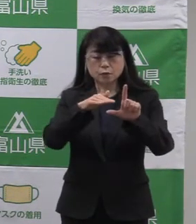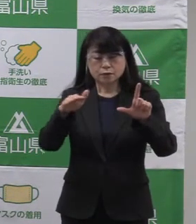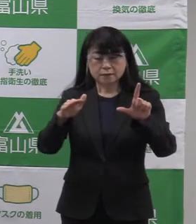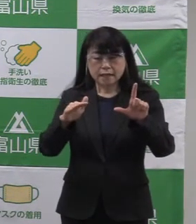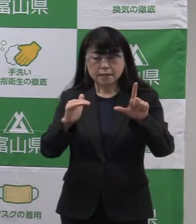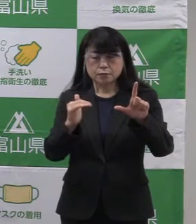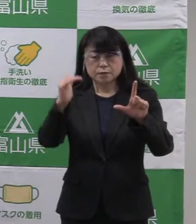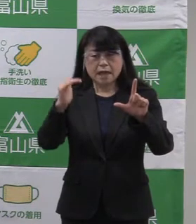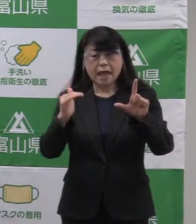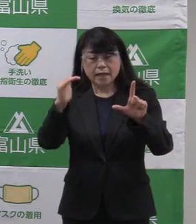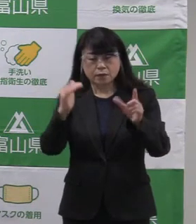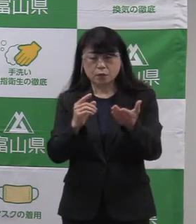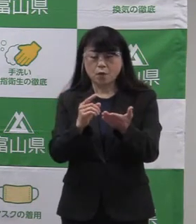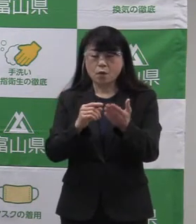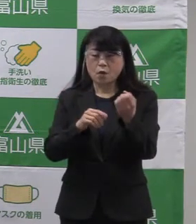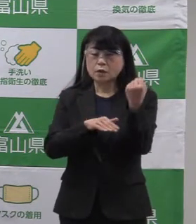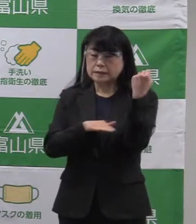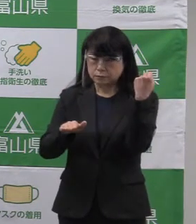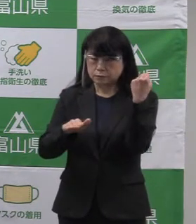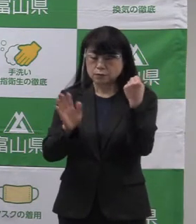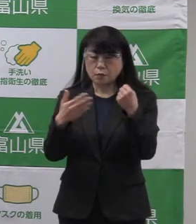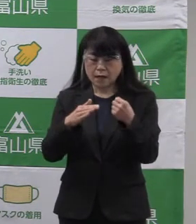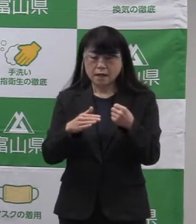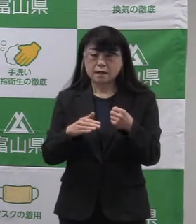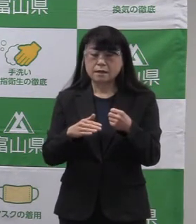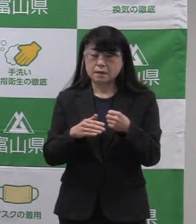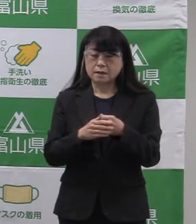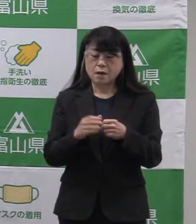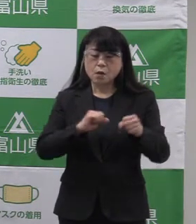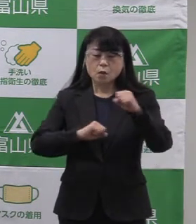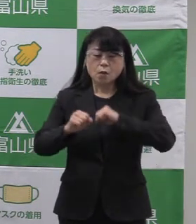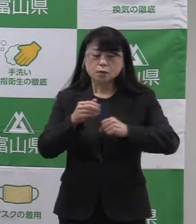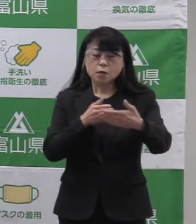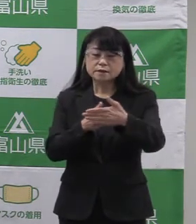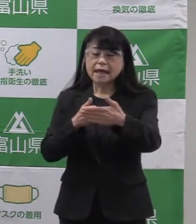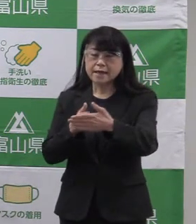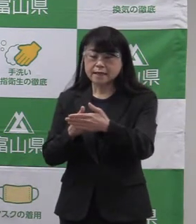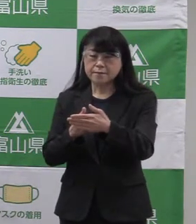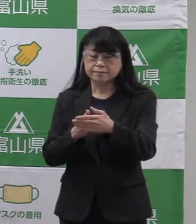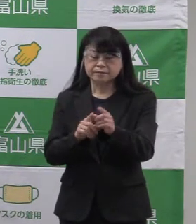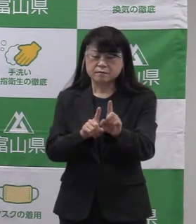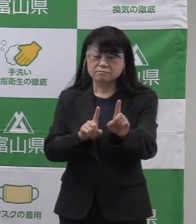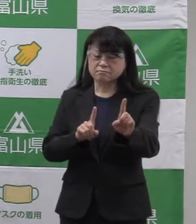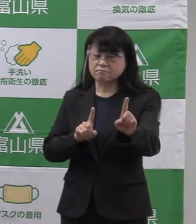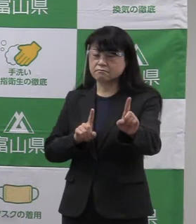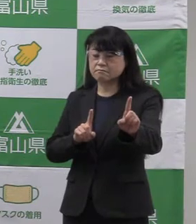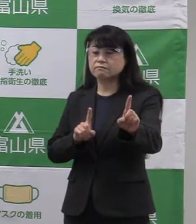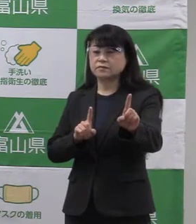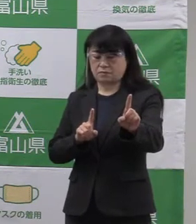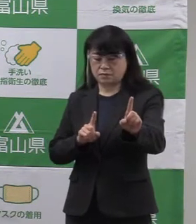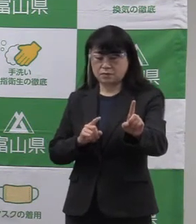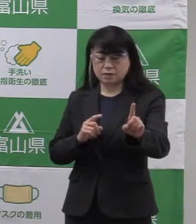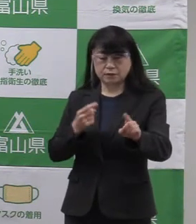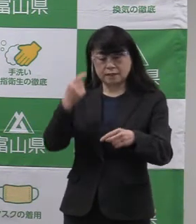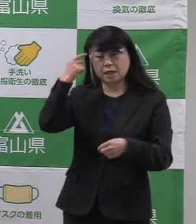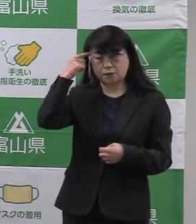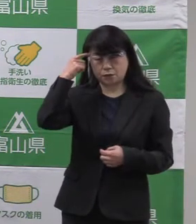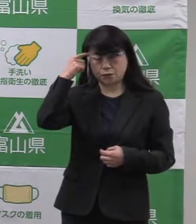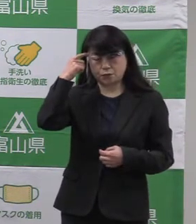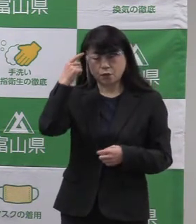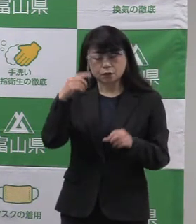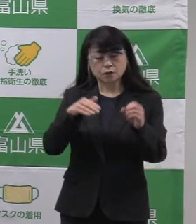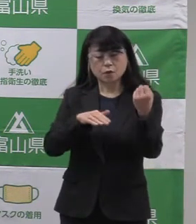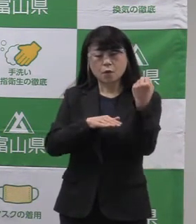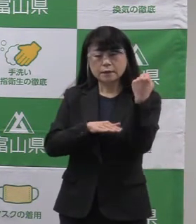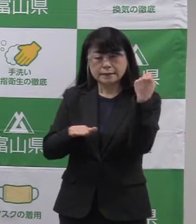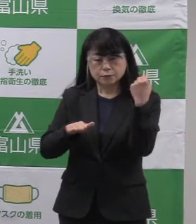基準ですとか、そのステージ内での行動制限が追いついていないのではないかなというふうに感じるんですけれども、その基準